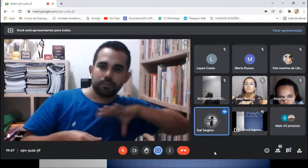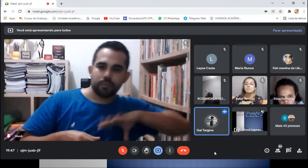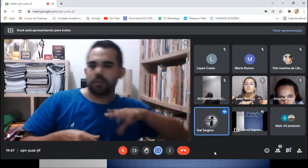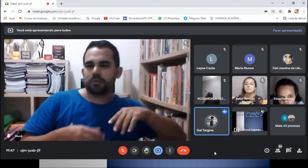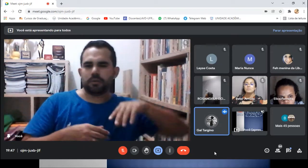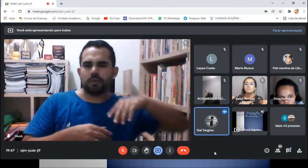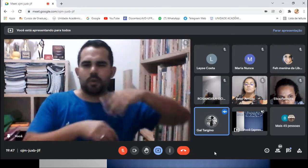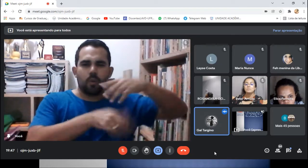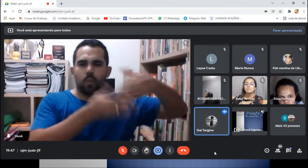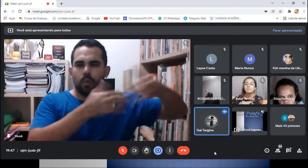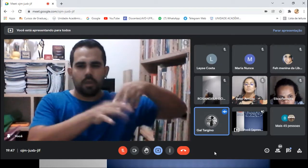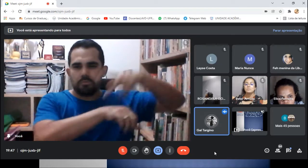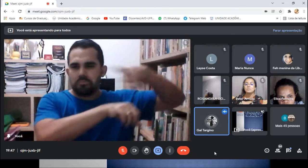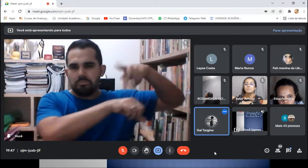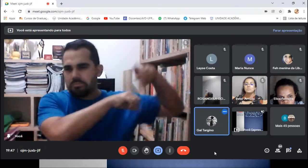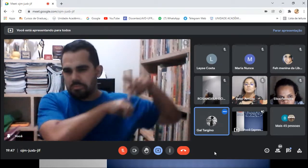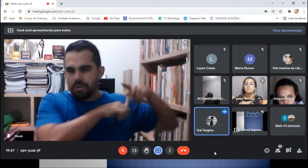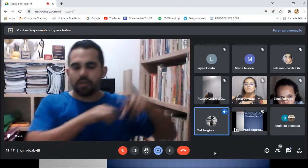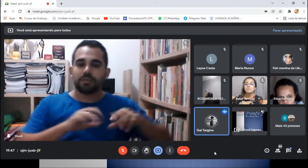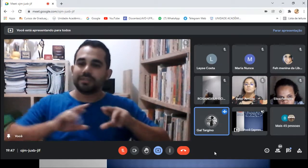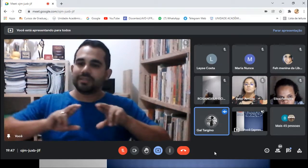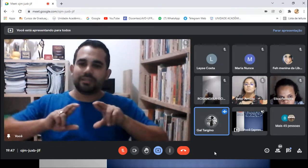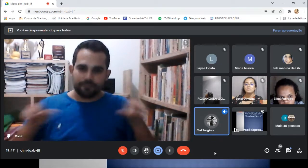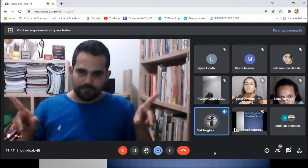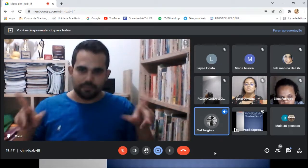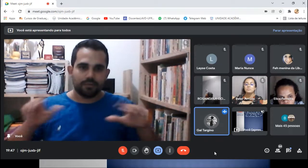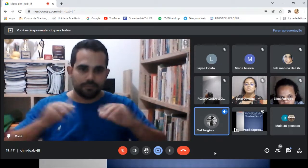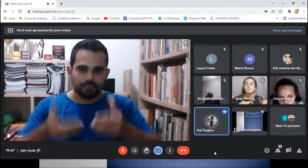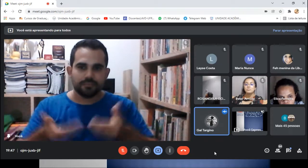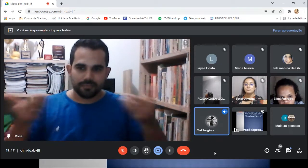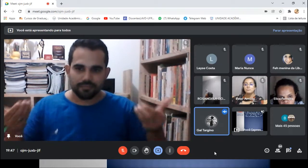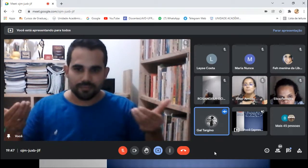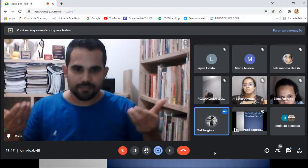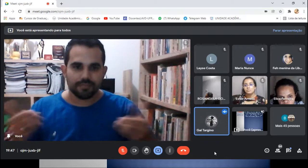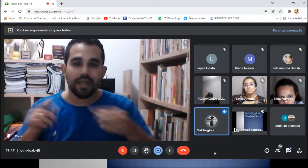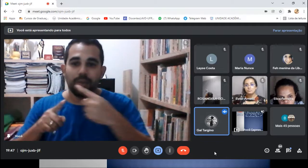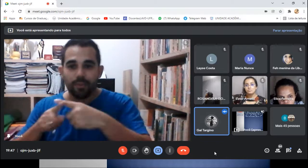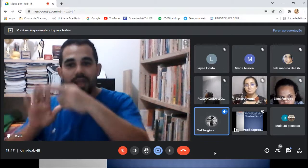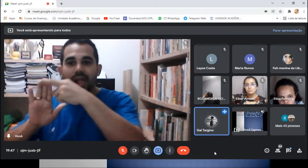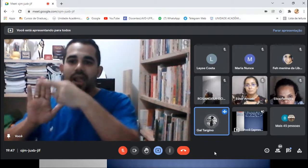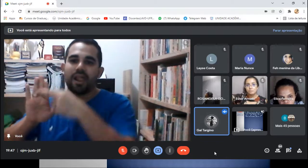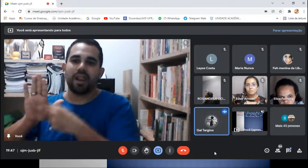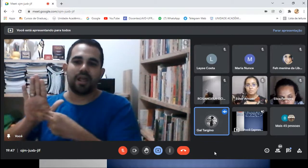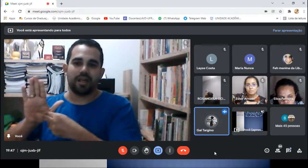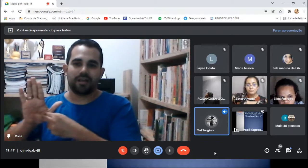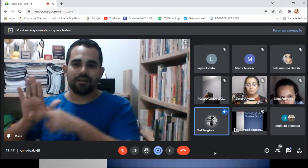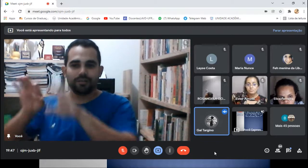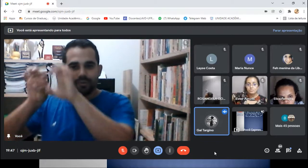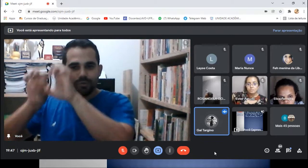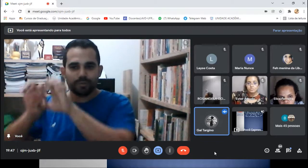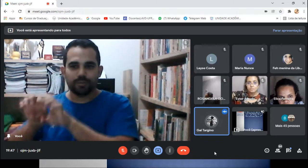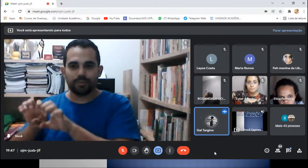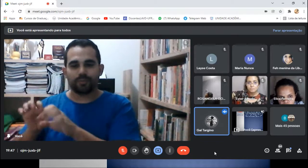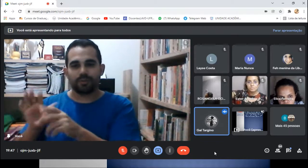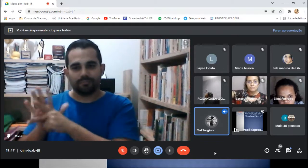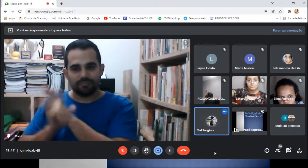áreas diferentes, né? As línguas de sinais, a língua portuguesa ou qualquer idioma de qualquer país tem a